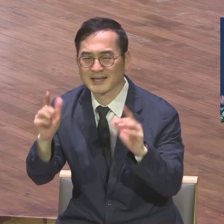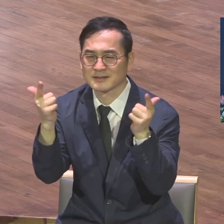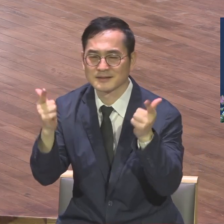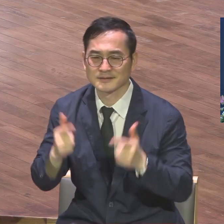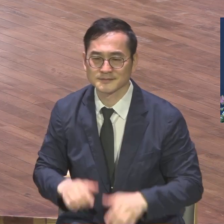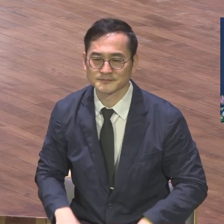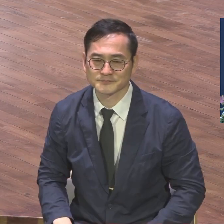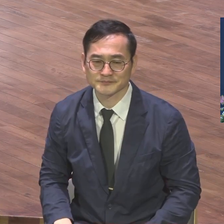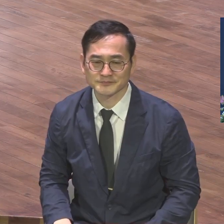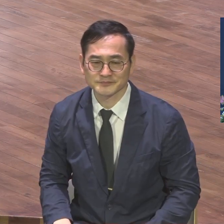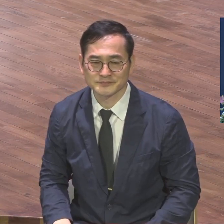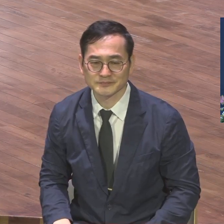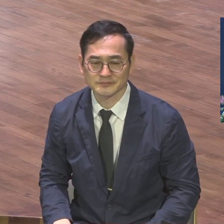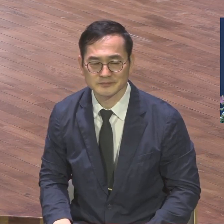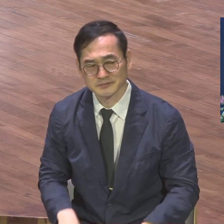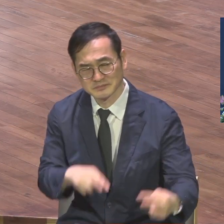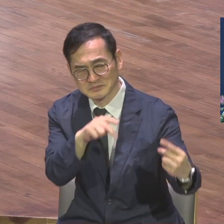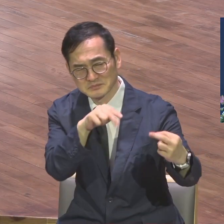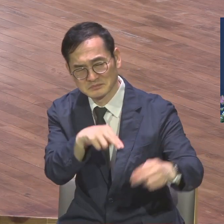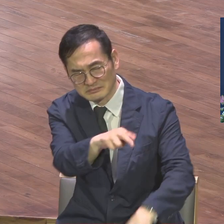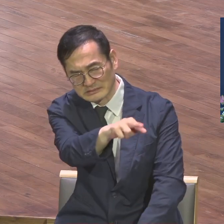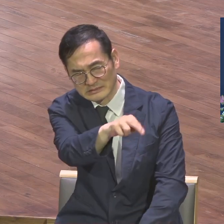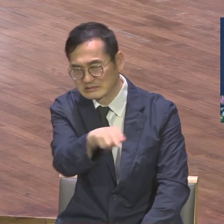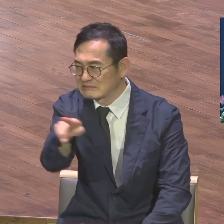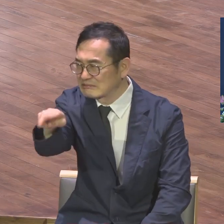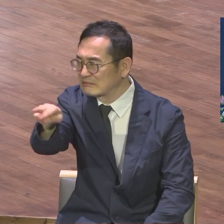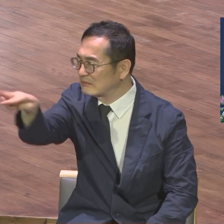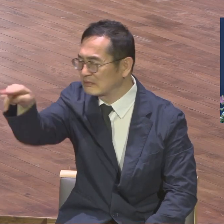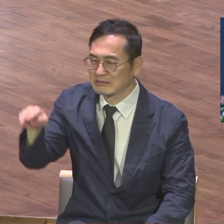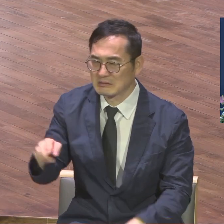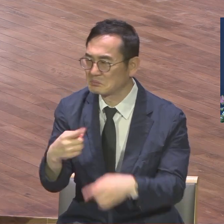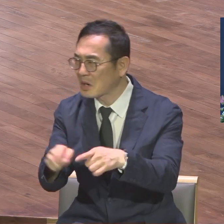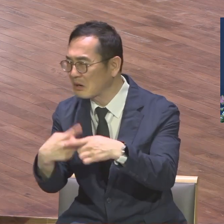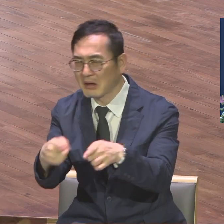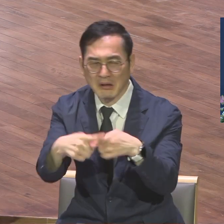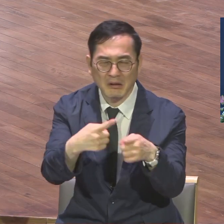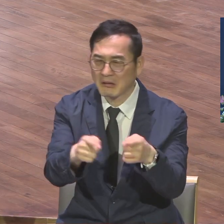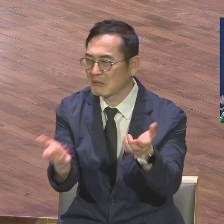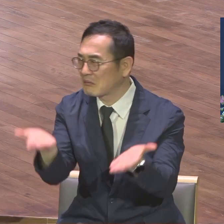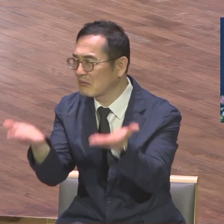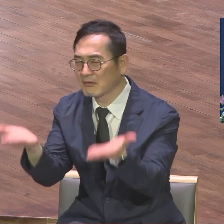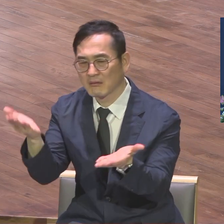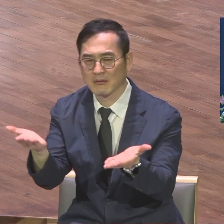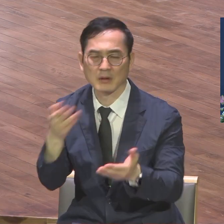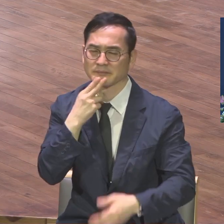여기 무슨 모여가 서로 평가하고 뭐 논쟁하는 곳이 아니에요.